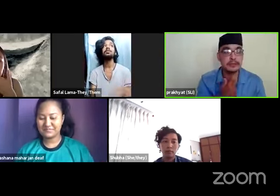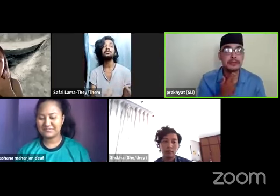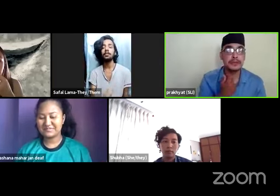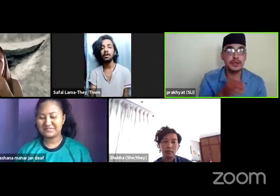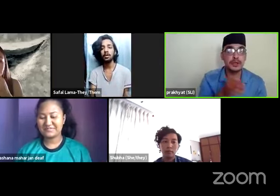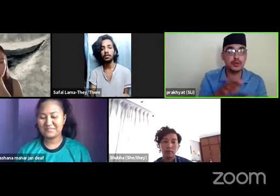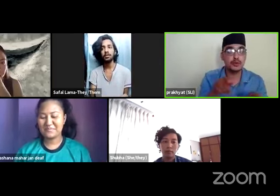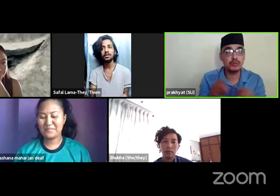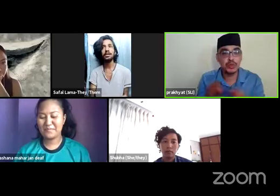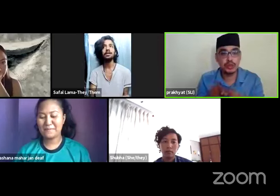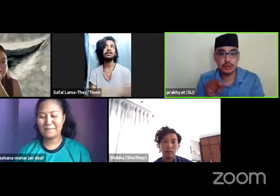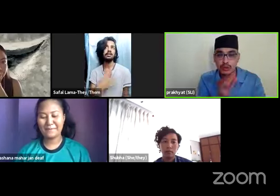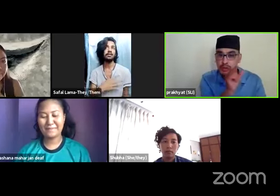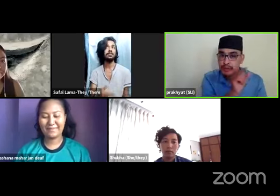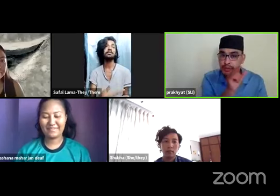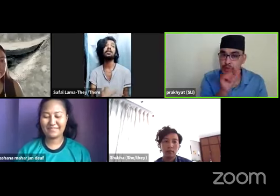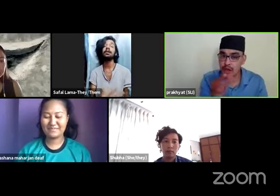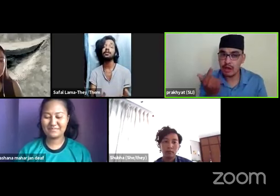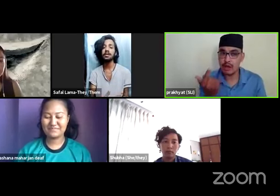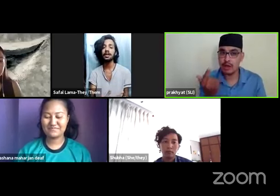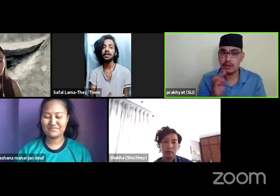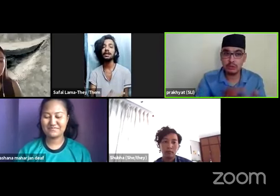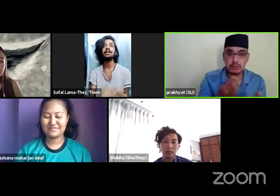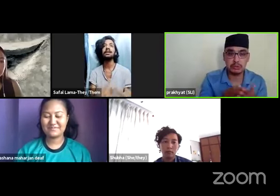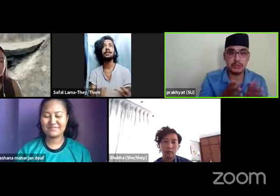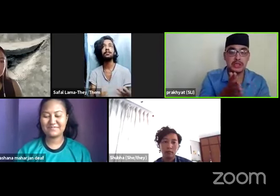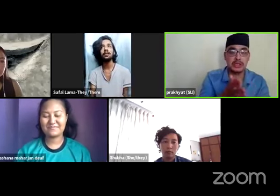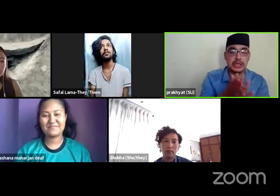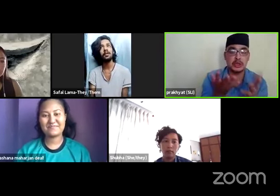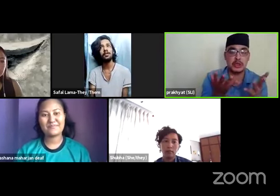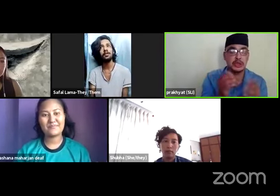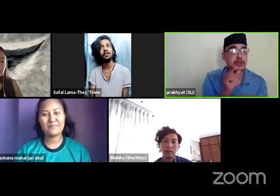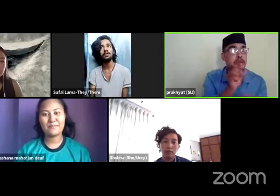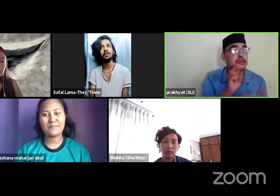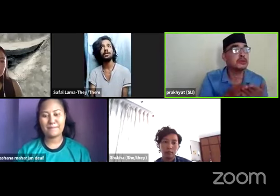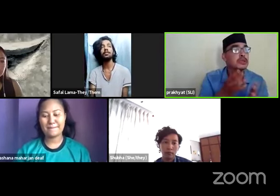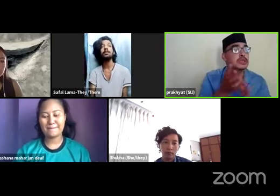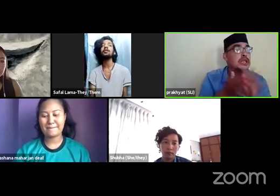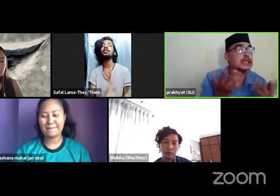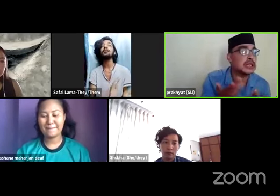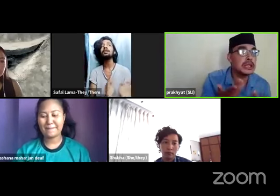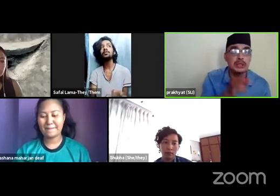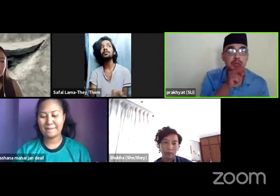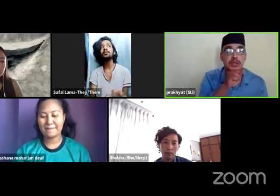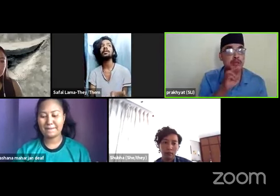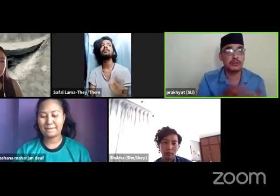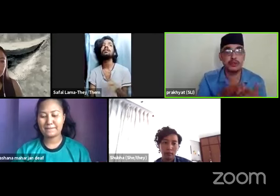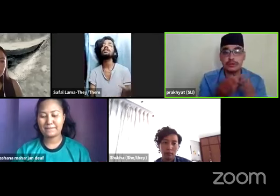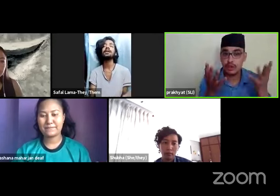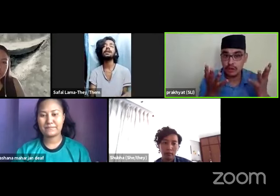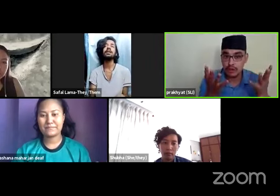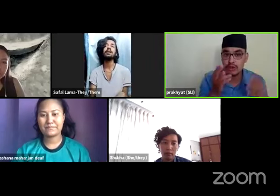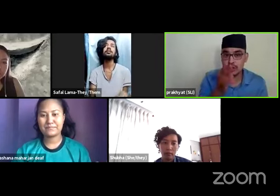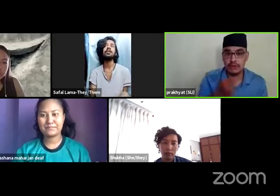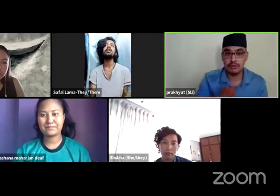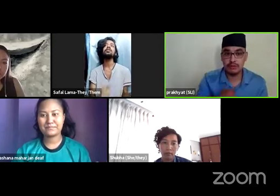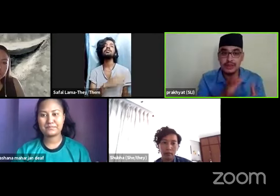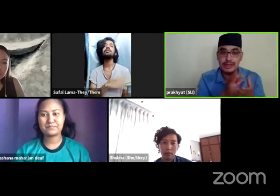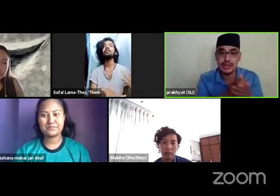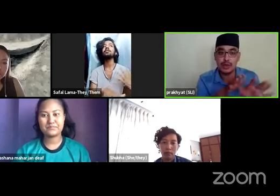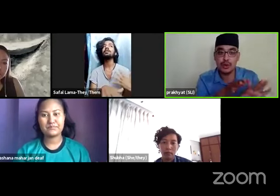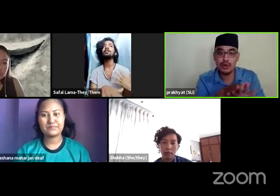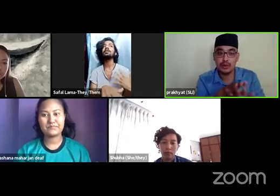चाहिँ यो शब्दहरूको चाहिँ त्यो छँदा पनि छैन कि यसलाई के भने प्रनाउन्स गर्ने कुराहरू. तर के कुरा मैले मेरो साथीहरूलाई के